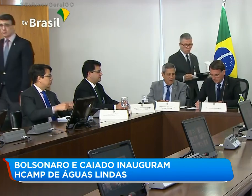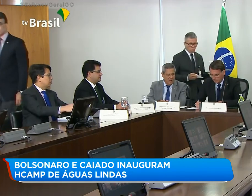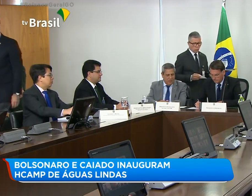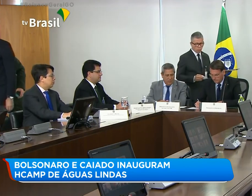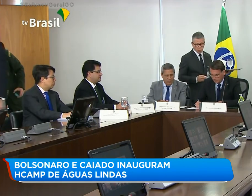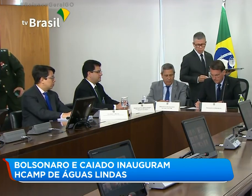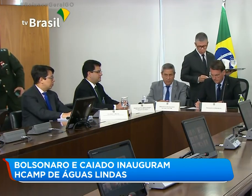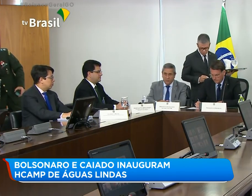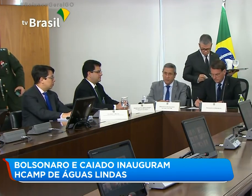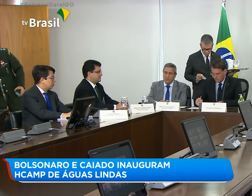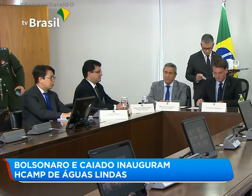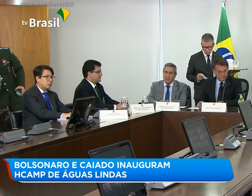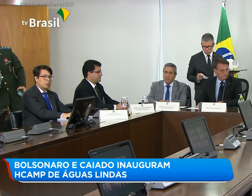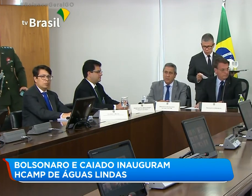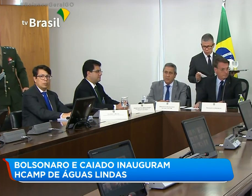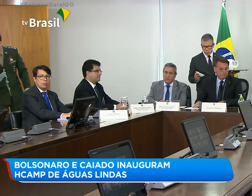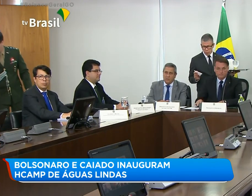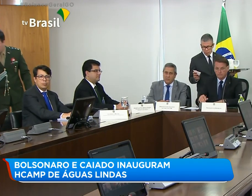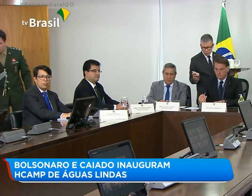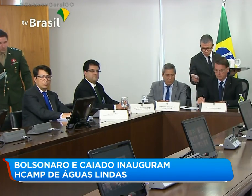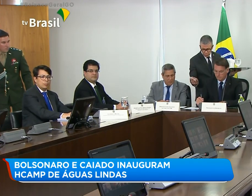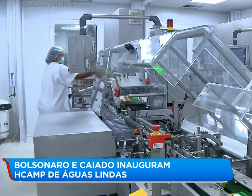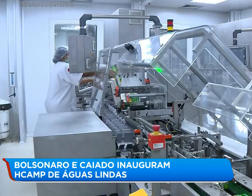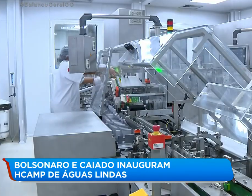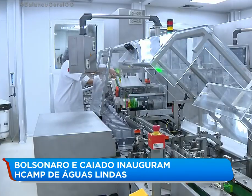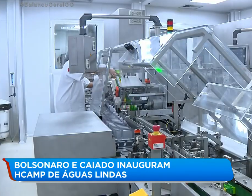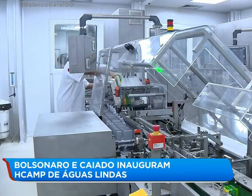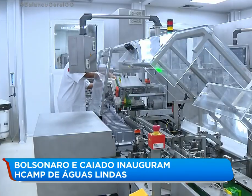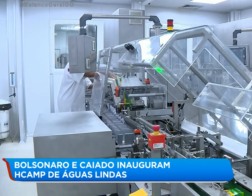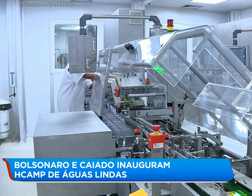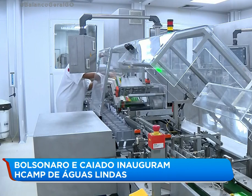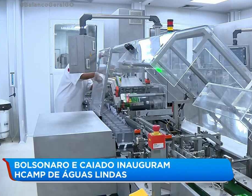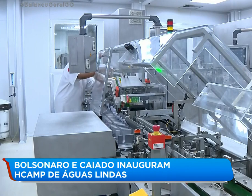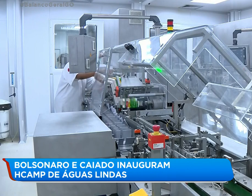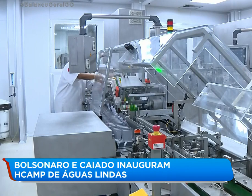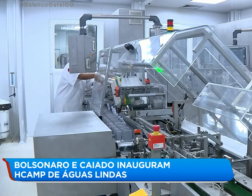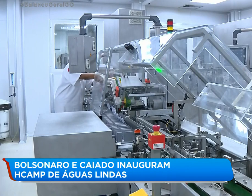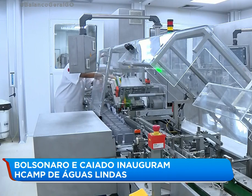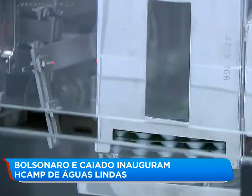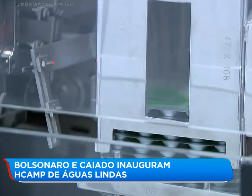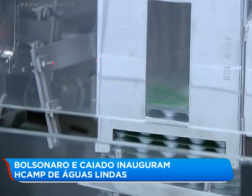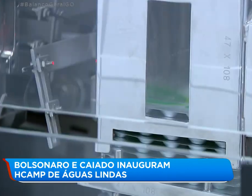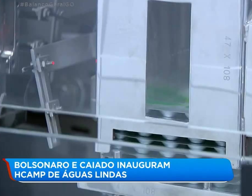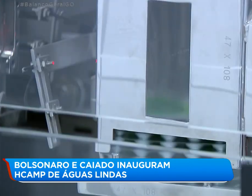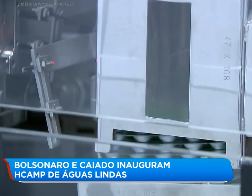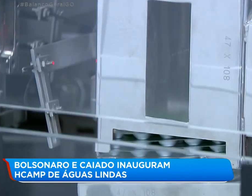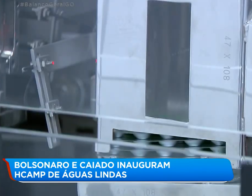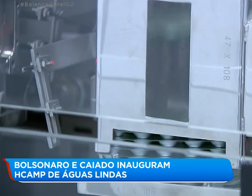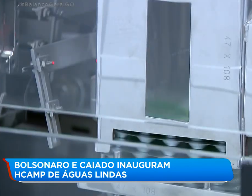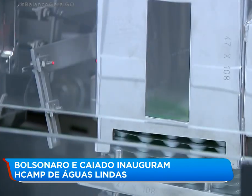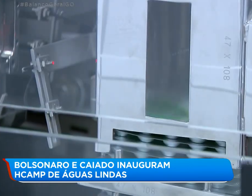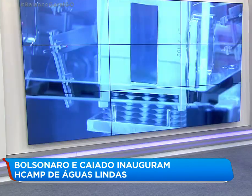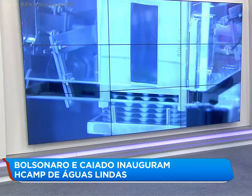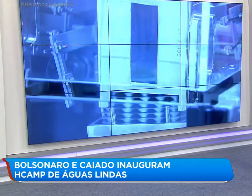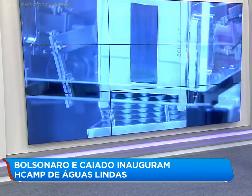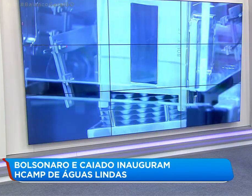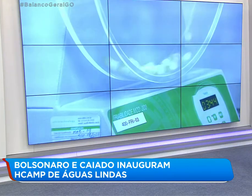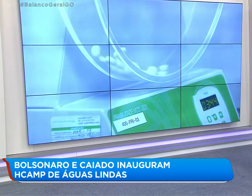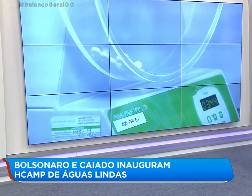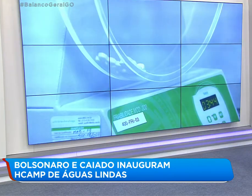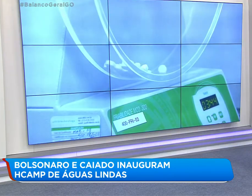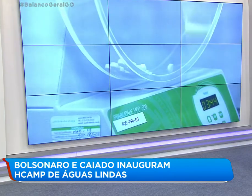a regulamentação sobre o descarte de medicamentos. As empresas farmacêuticas que fazem a produção,